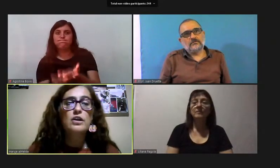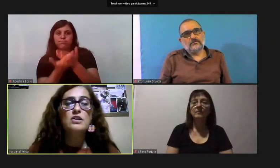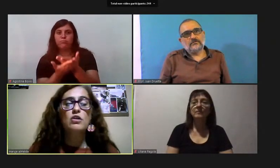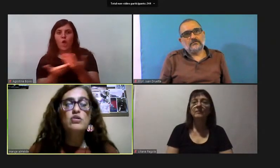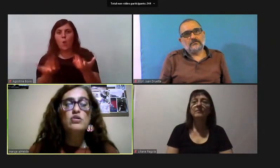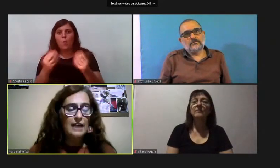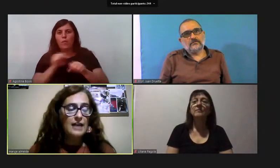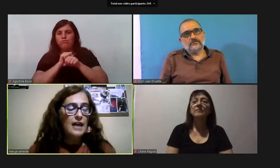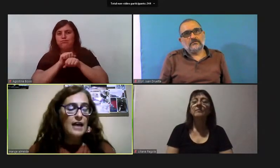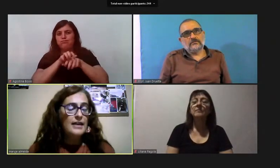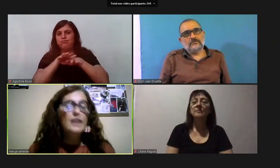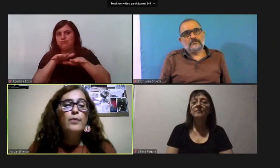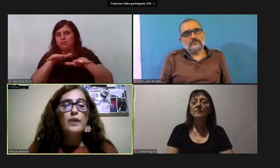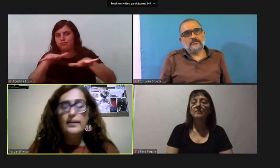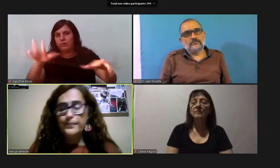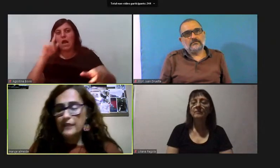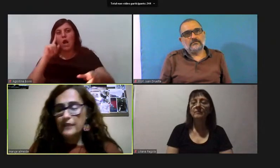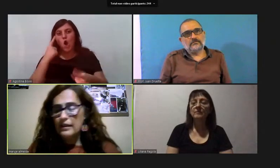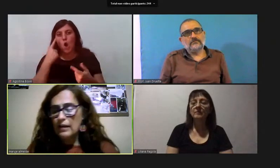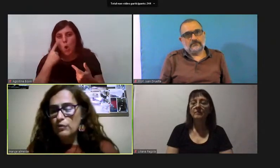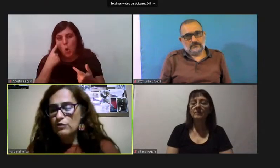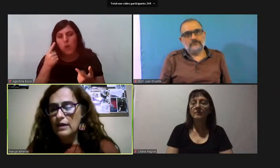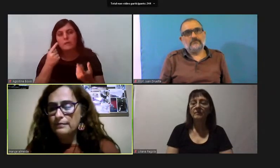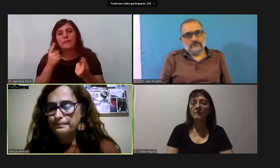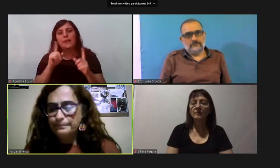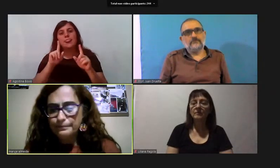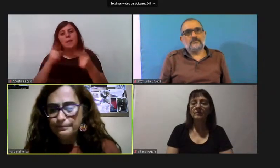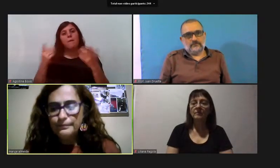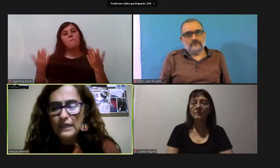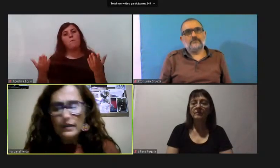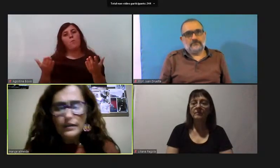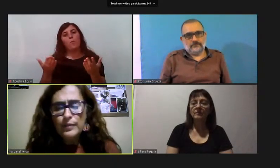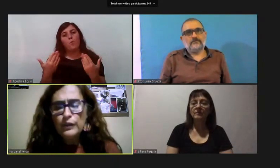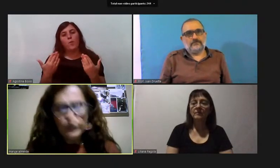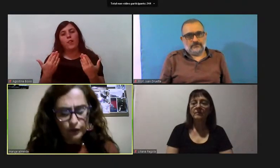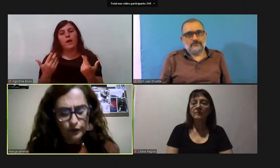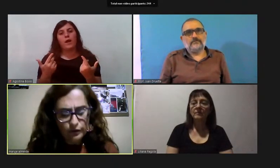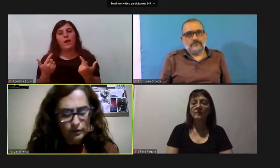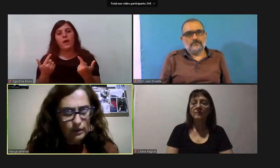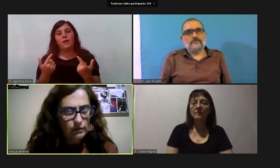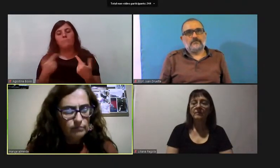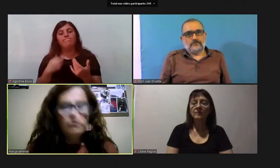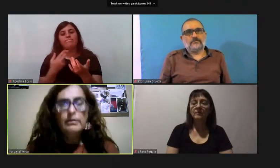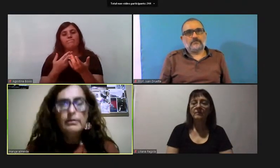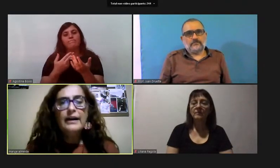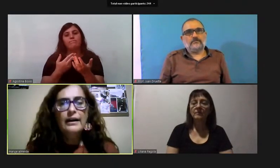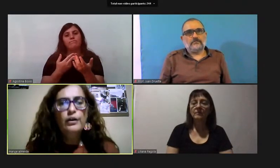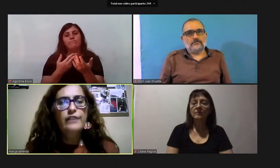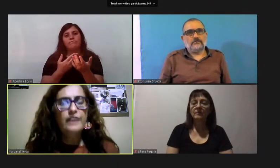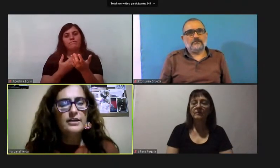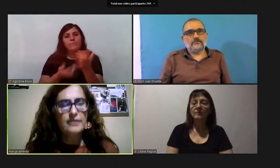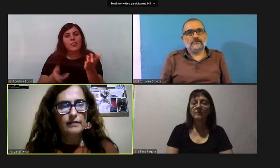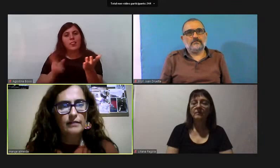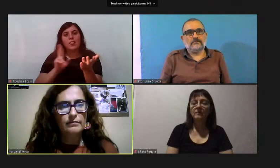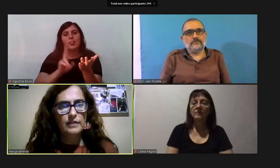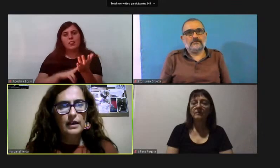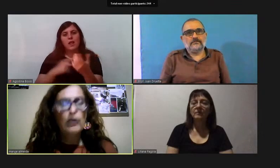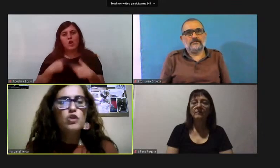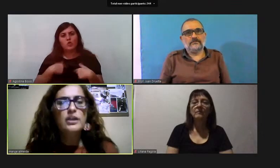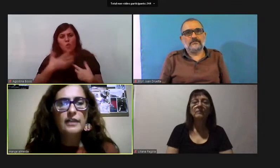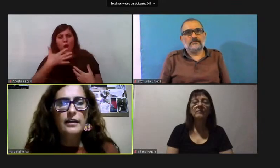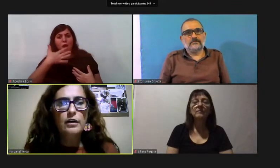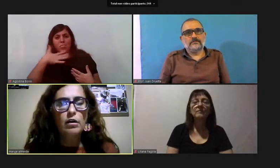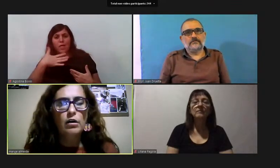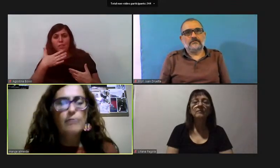poder conocerlas, y hay que poder, digamos, repito esto, ¿no? Bancarnos la diferencia. ¿Sí? A